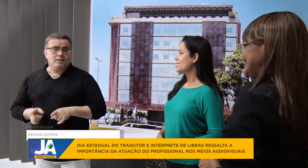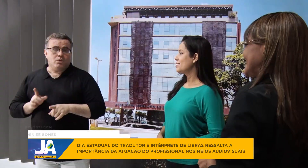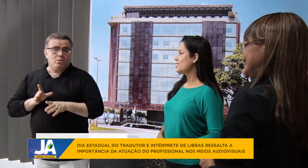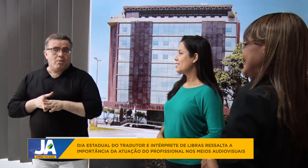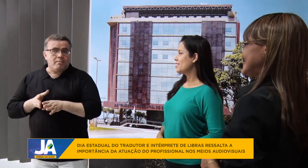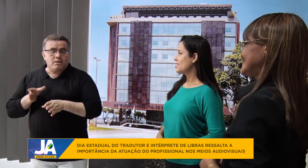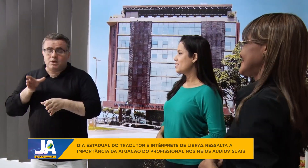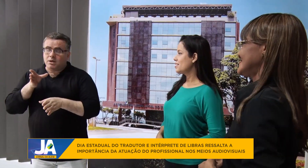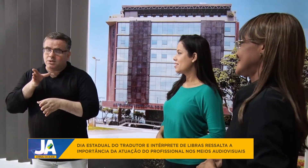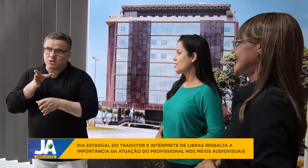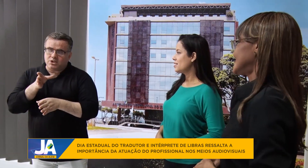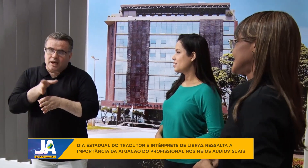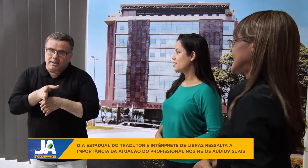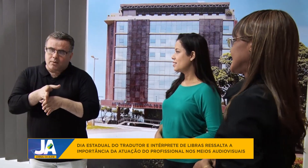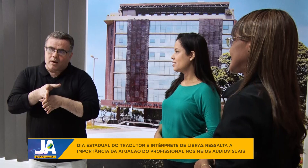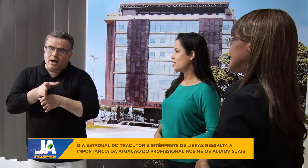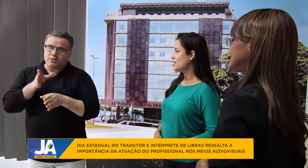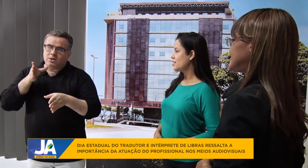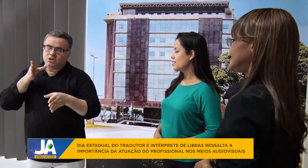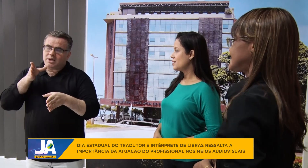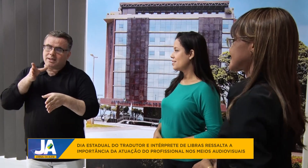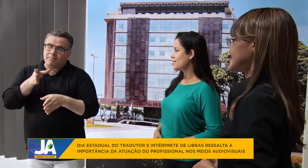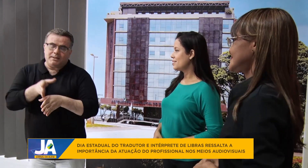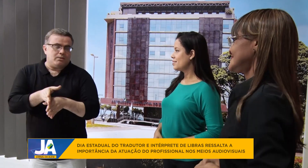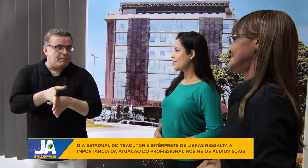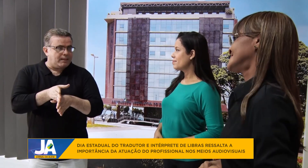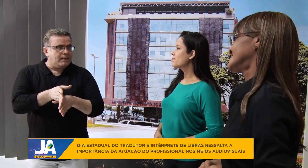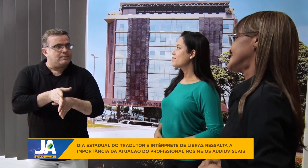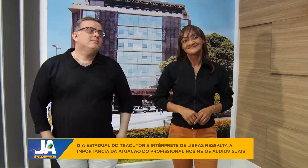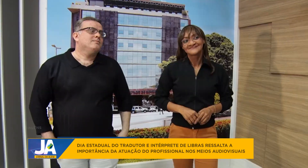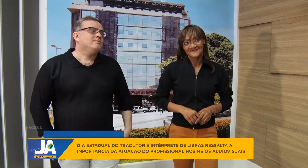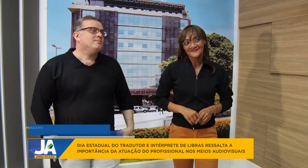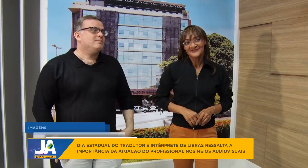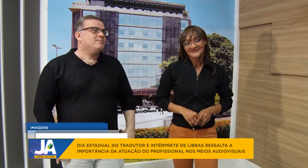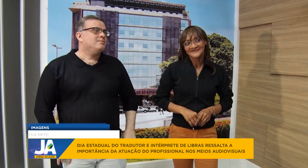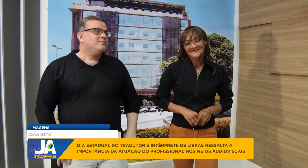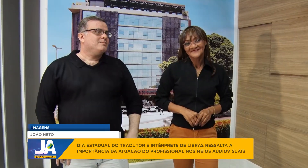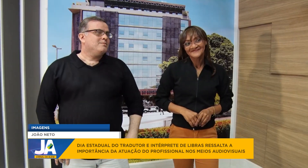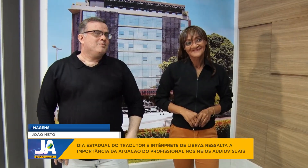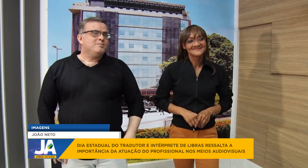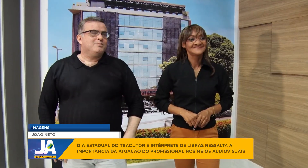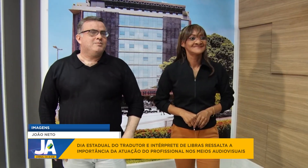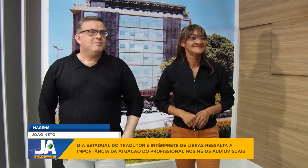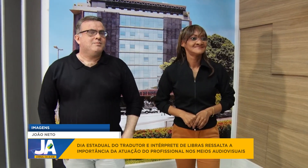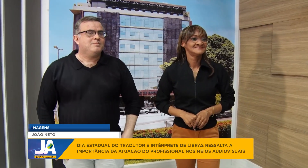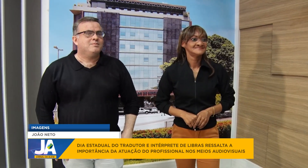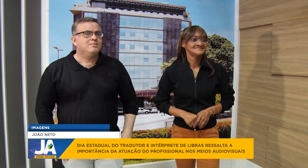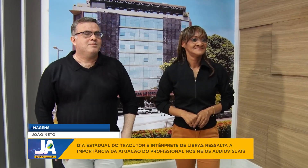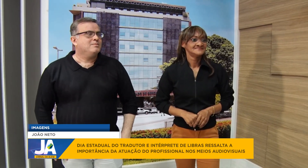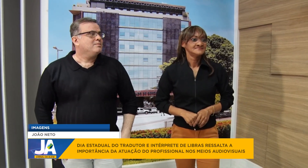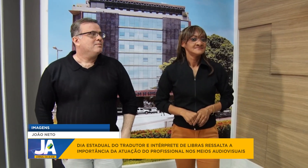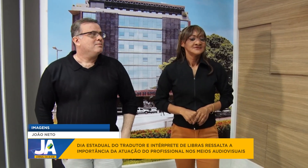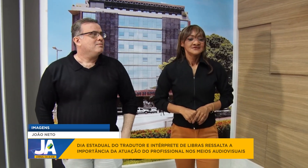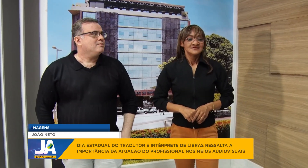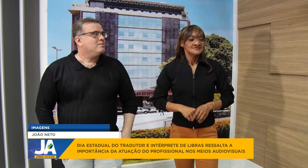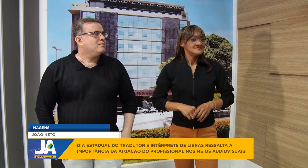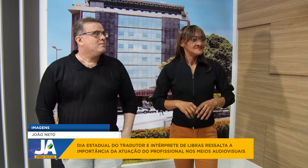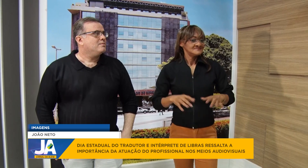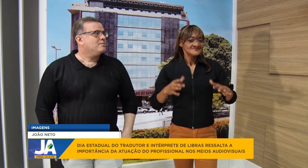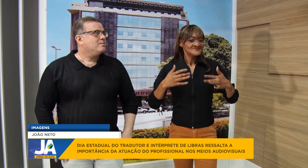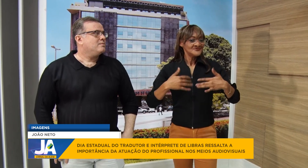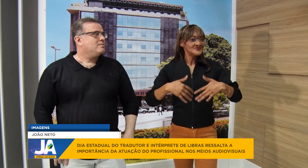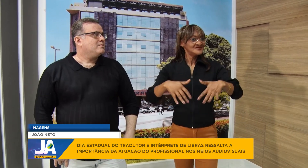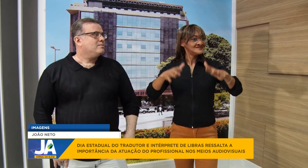sinais é a missão diária dos intérpretes de Libras, Rosilda Ramos e Genivaldo Oliveira, uma